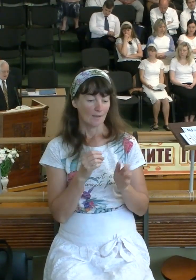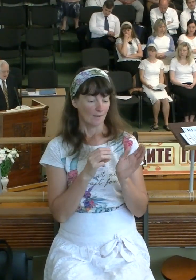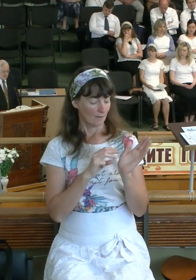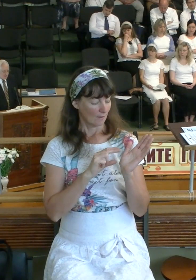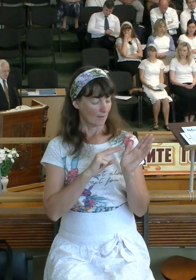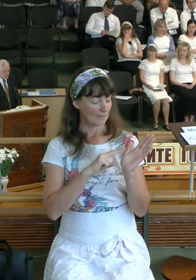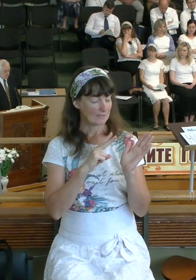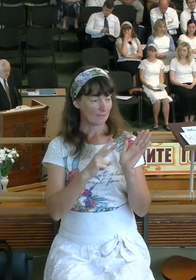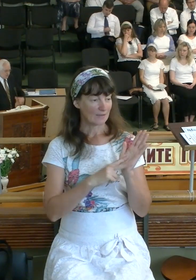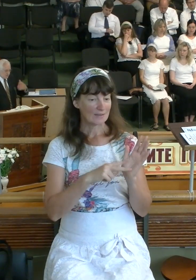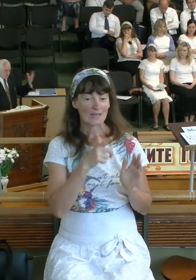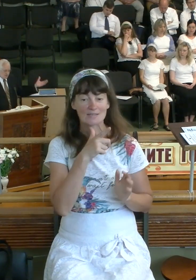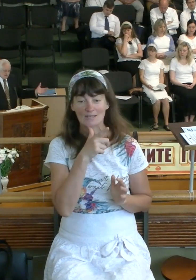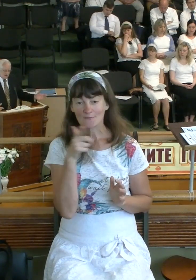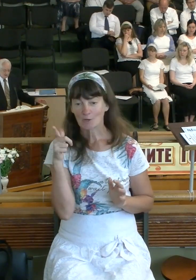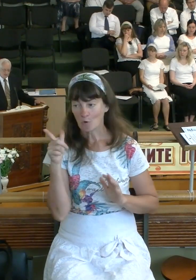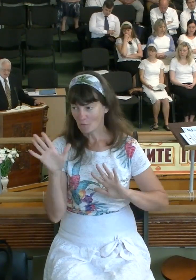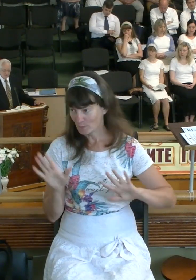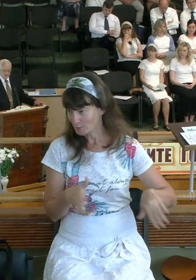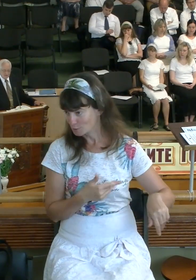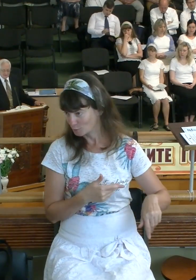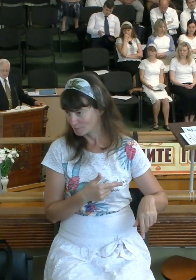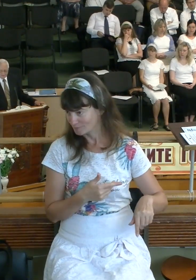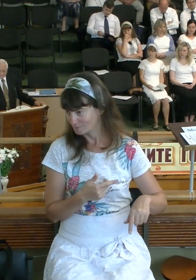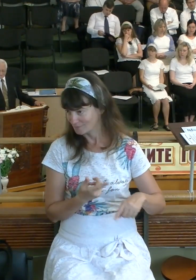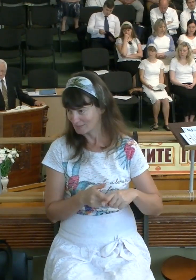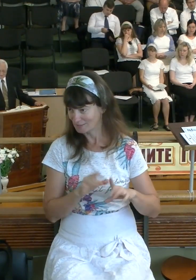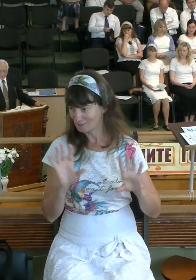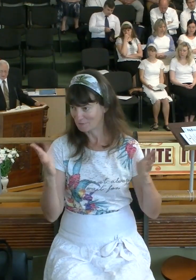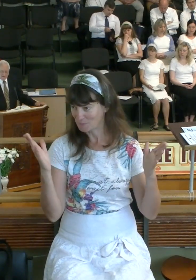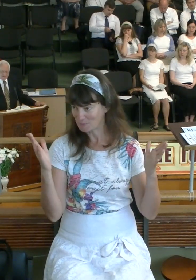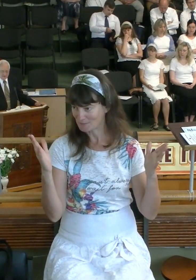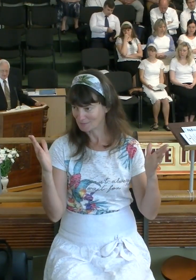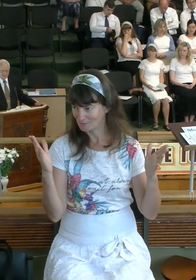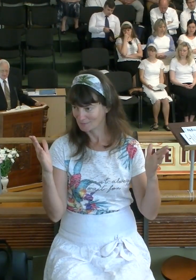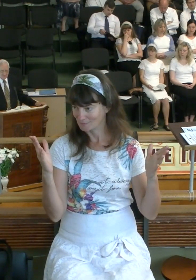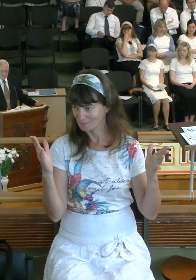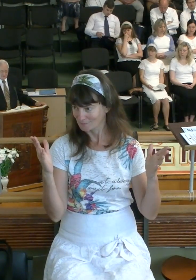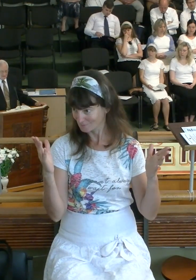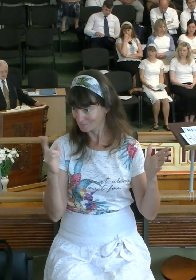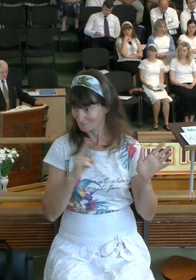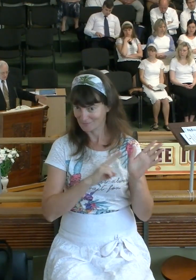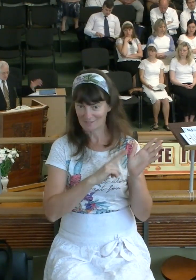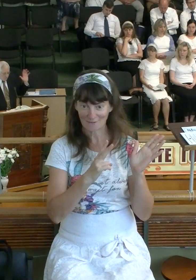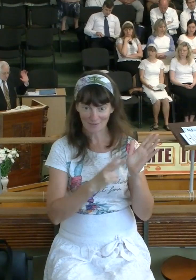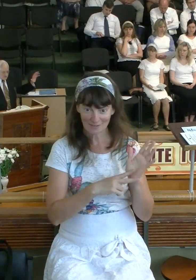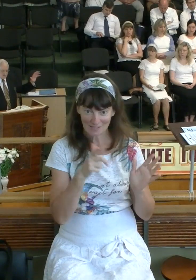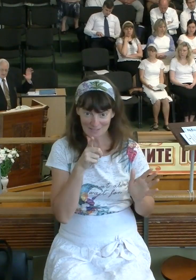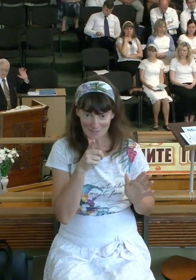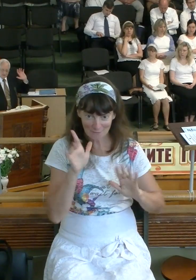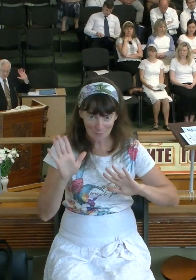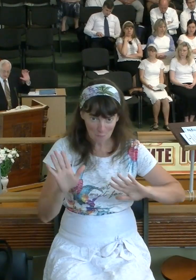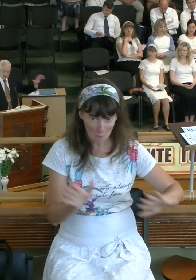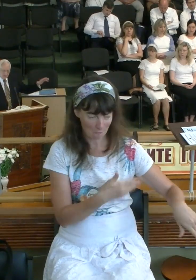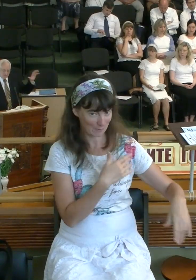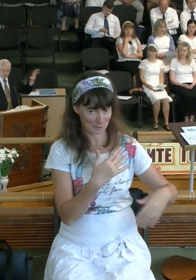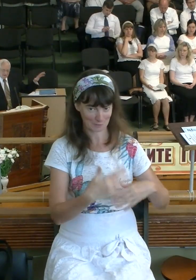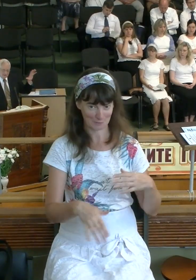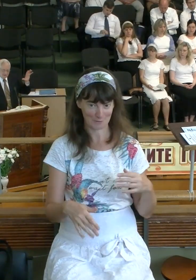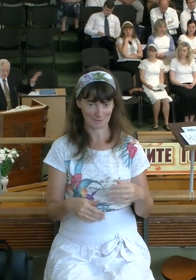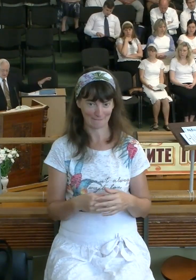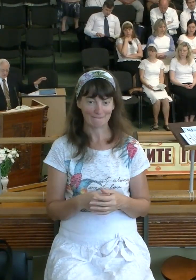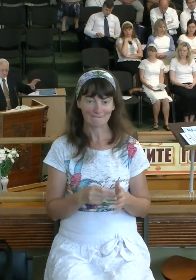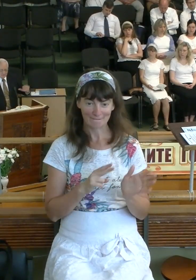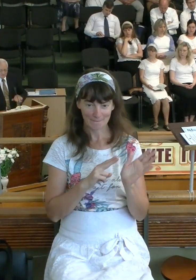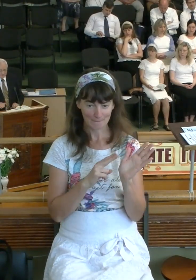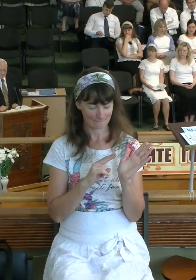да, прошло после того дня. 19 столетий народ Божий тогда